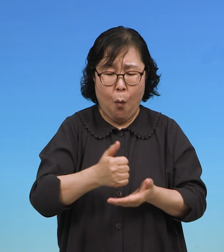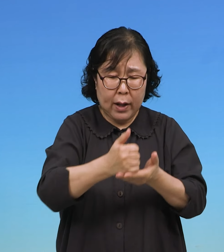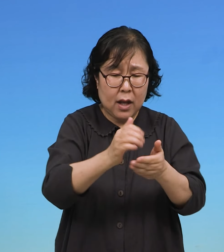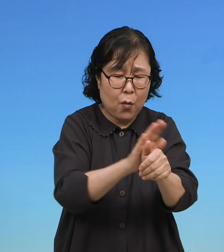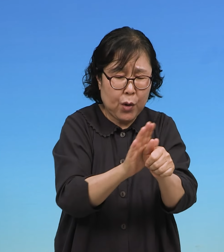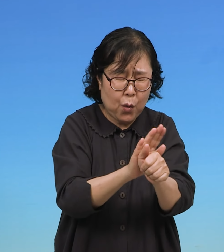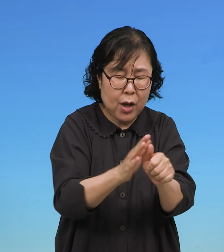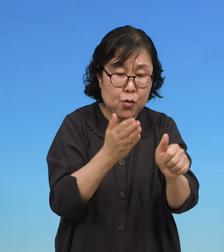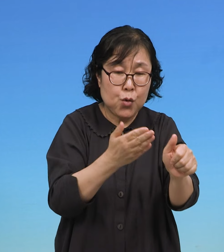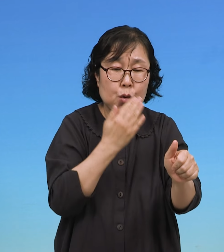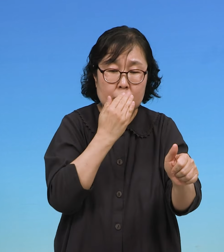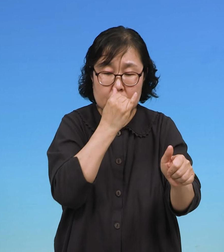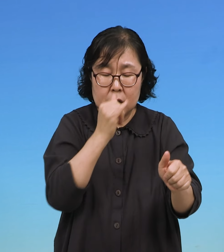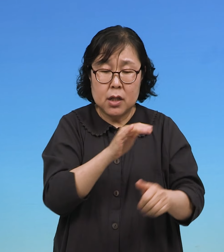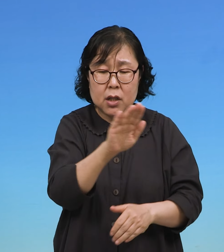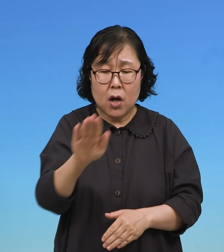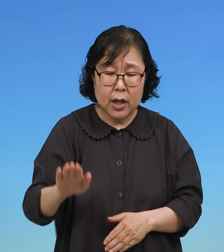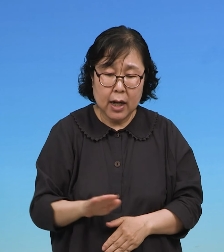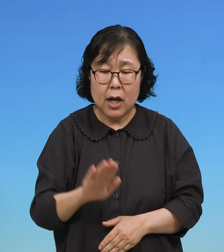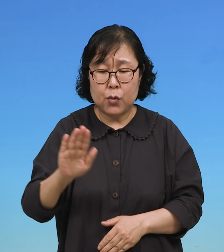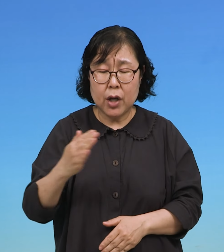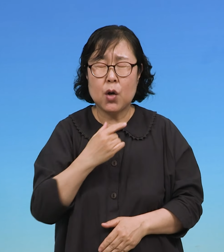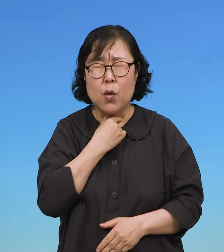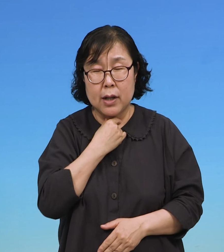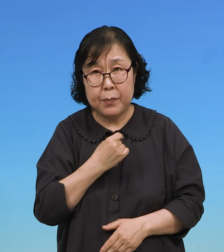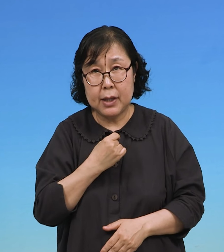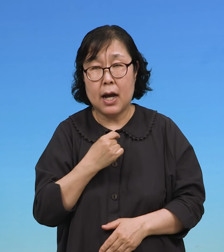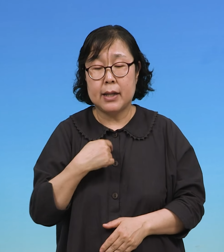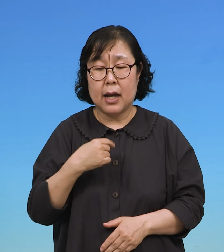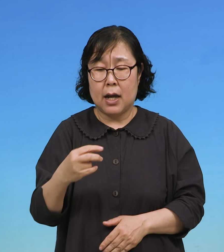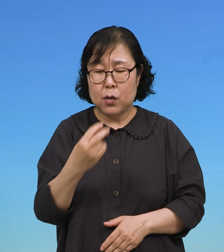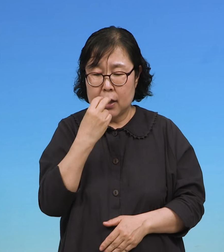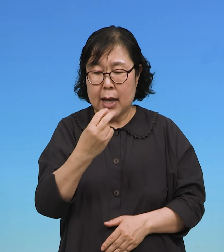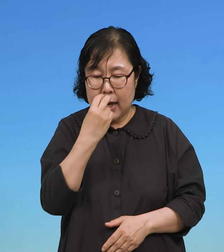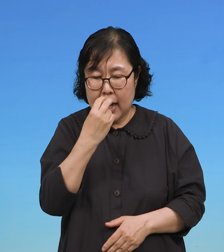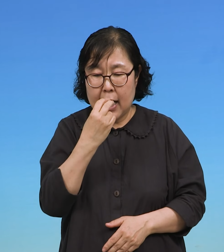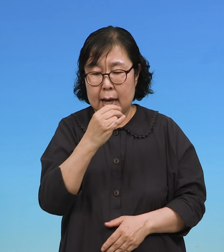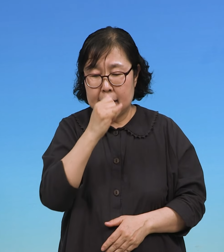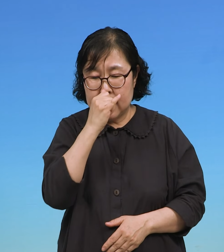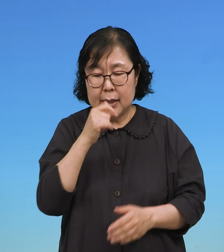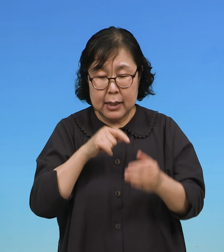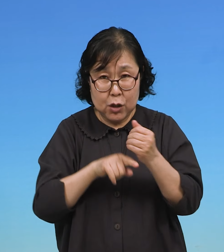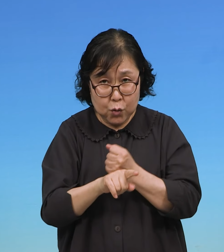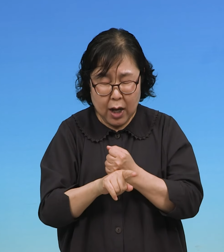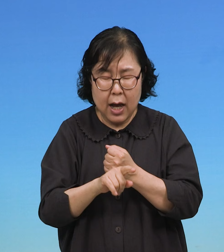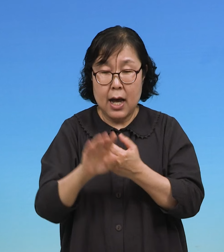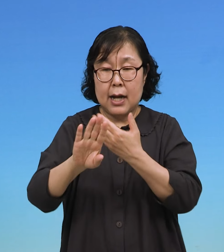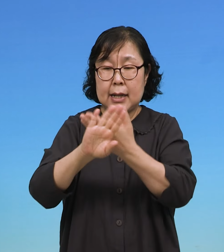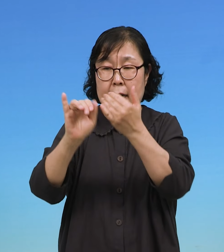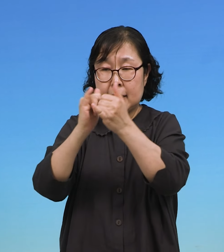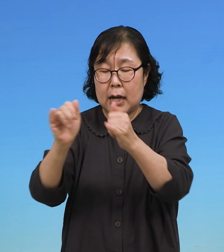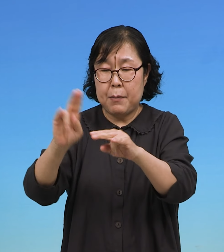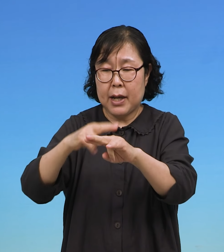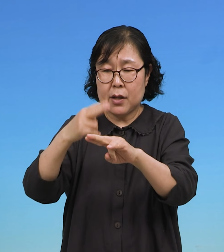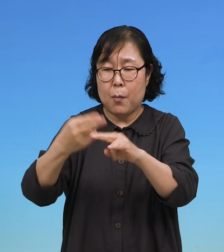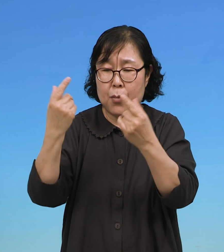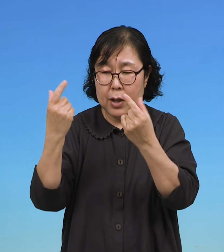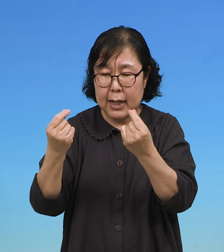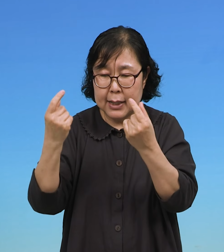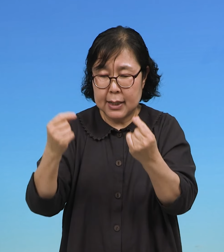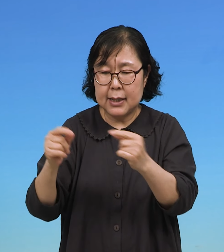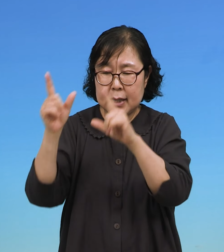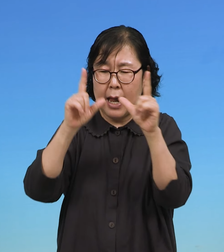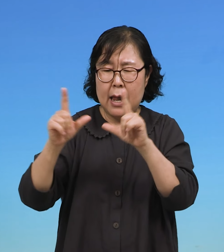환대를 베푸는 저희 되기를 원합니다. 내가 여기 살아 호흡하는 이것이 누군가에게는 선물 같은 인생